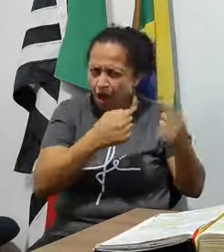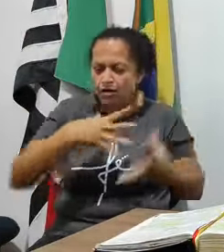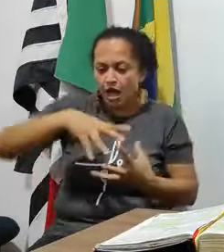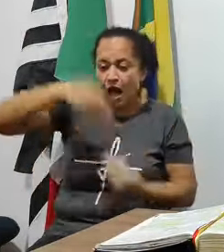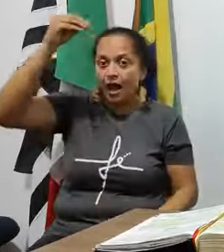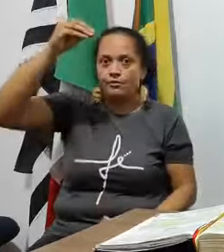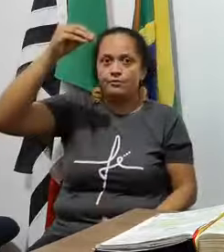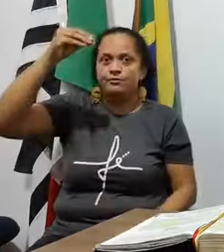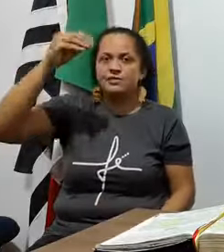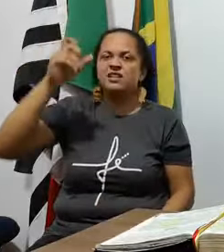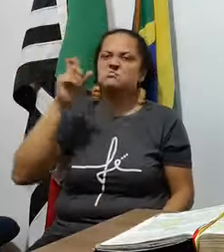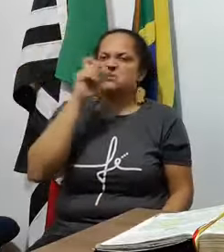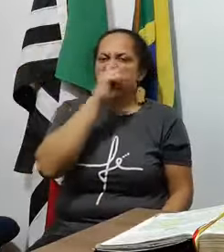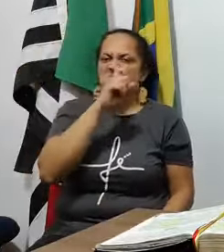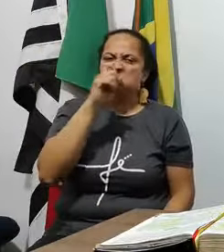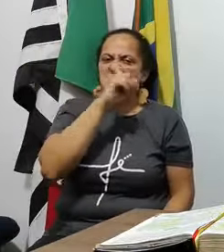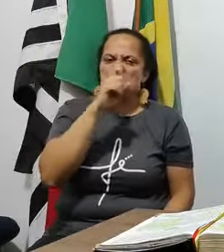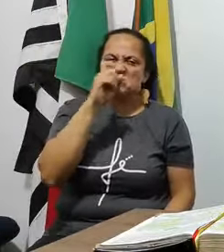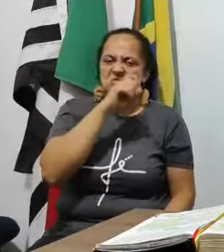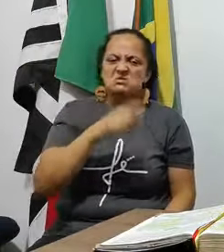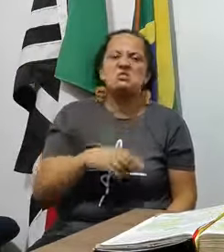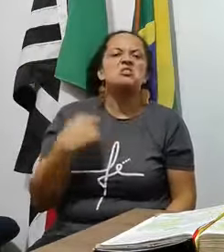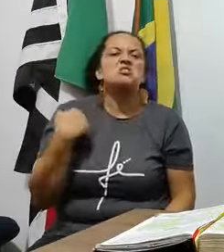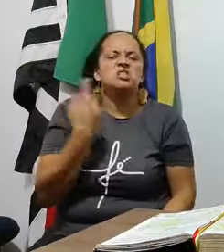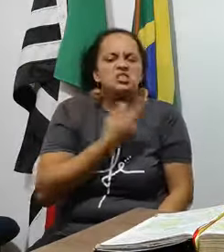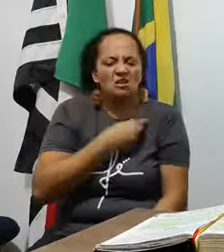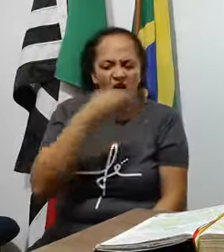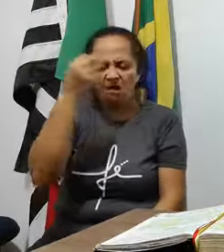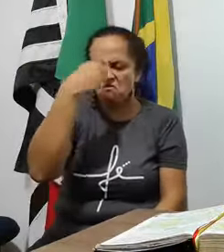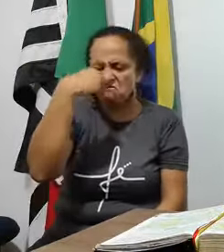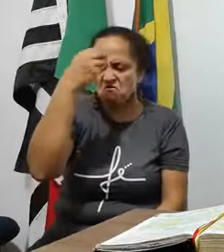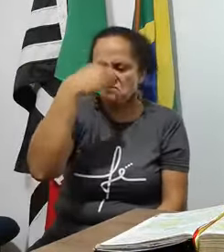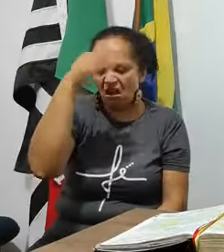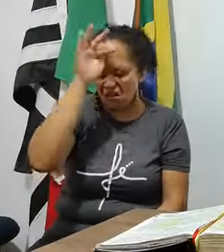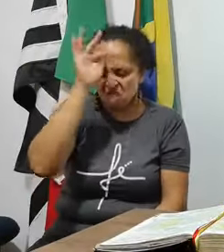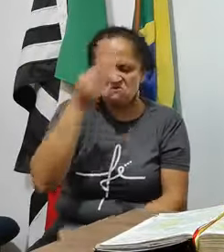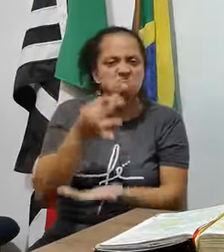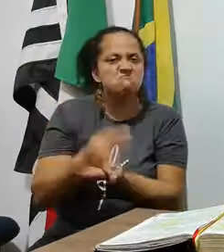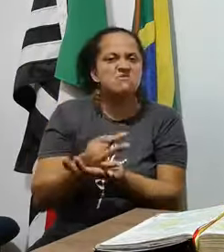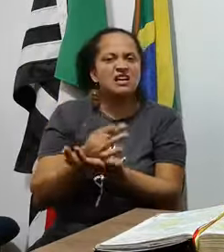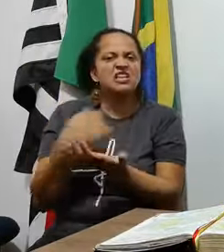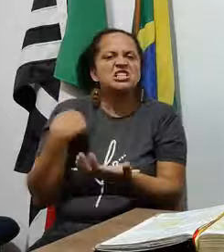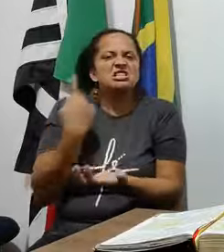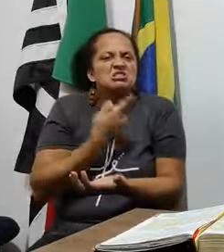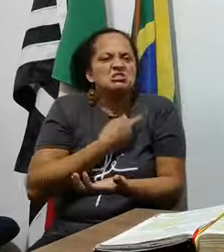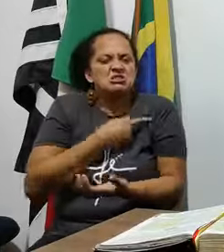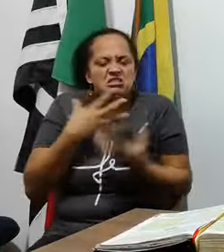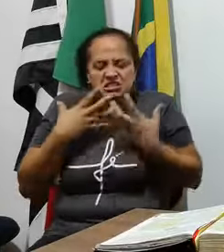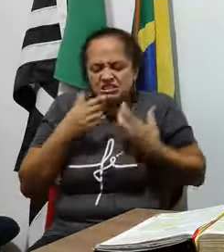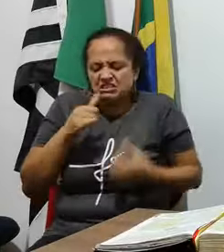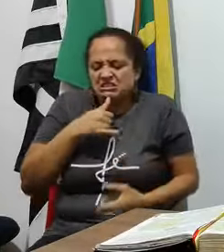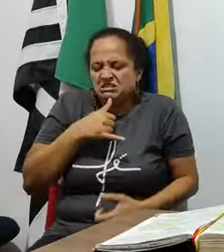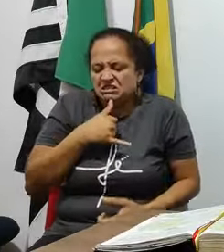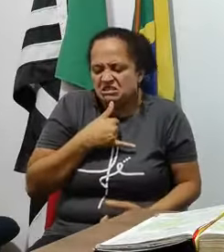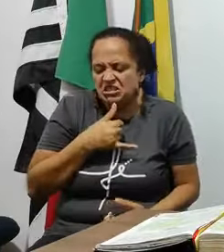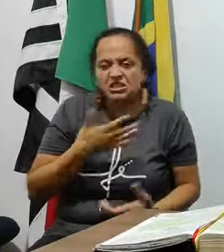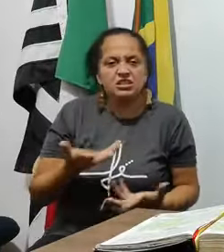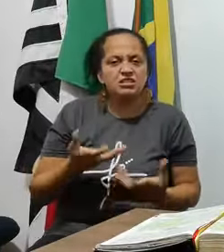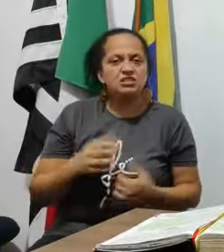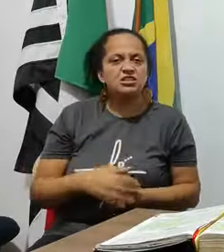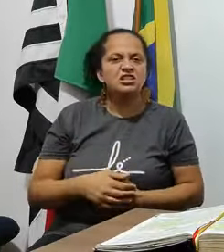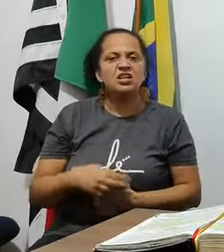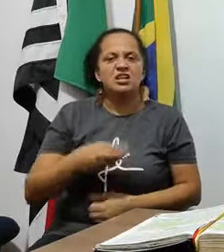enganar, enfraquecer a nossa fé, nos oprimir e manipular, controlar